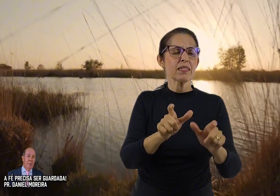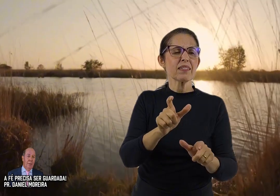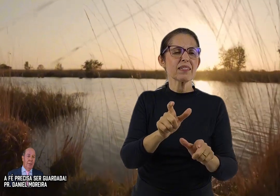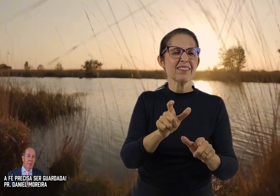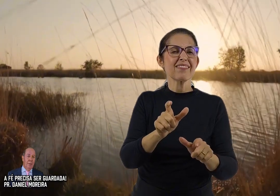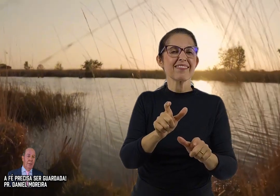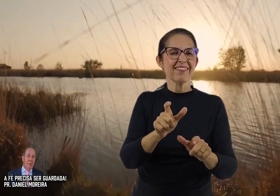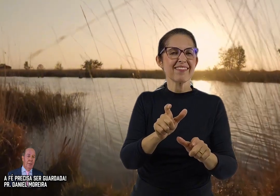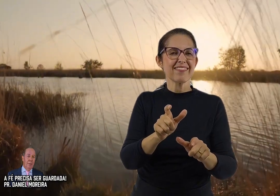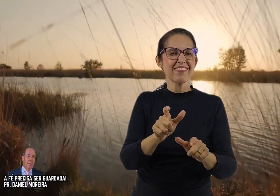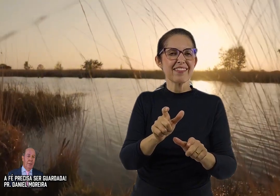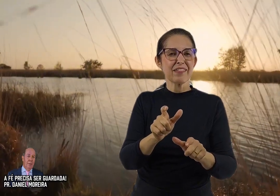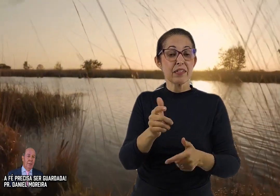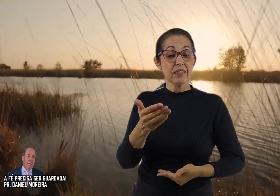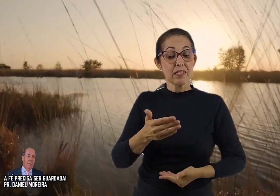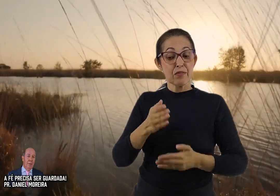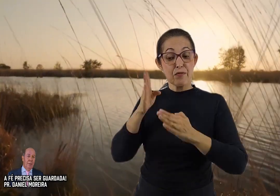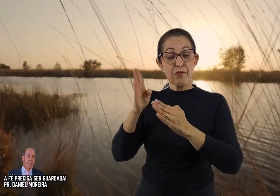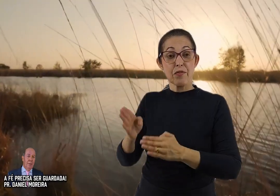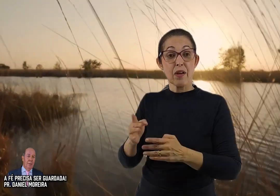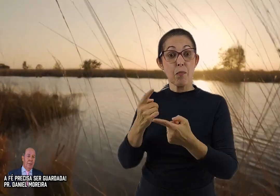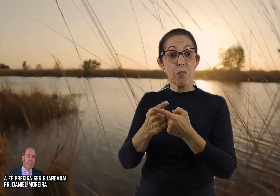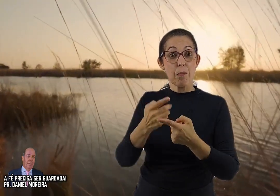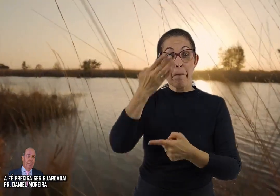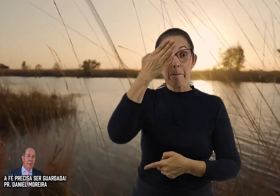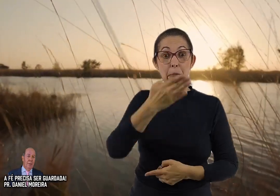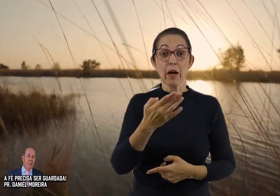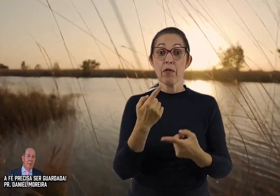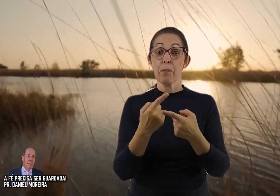mas eles estão vivendo o que pregam.